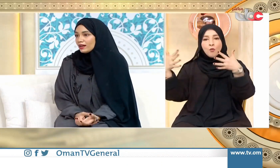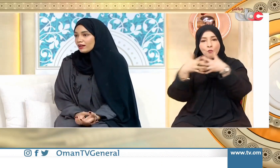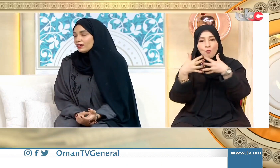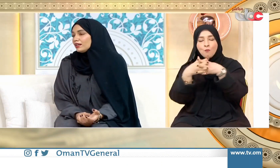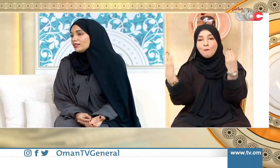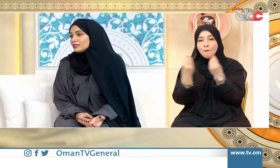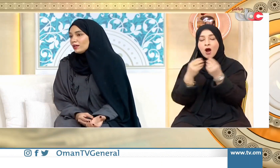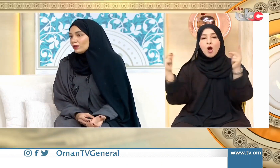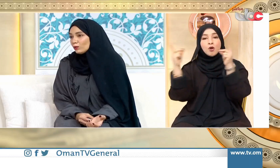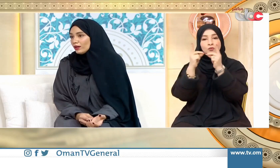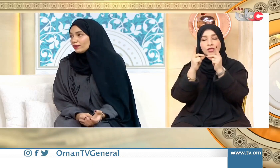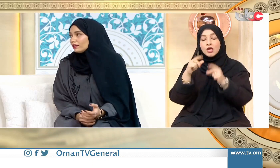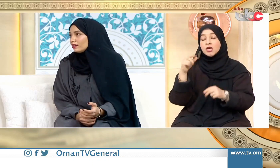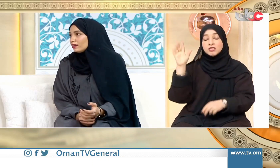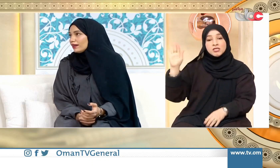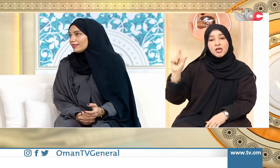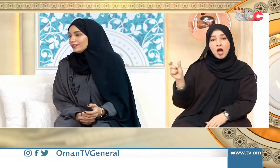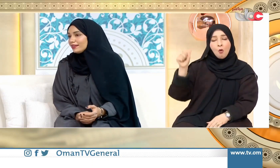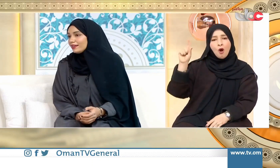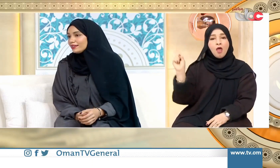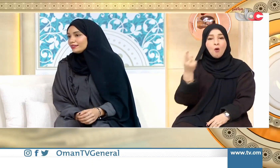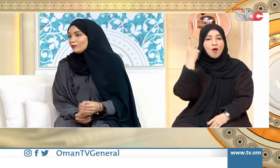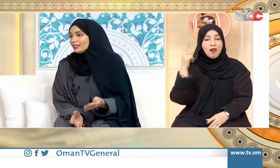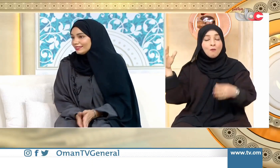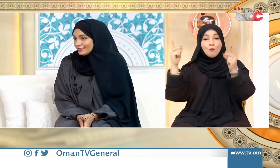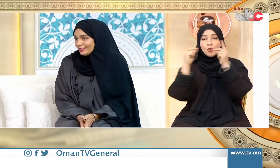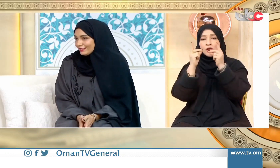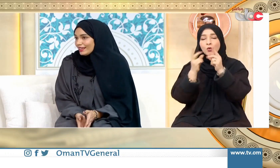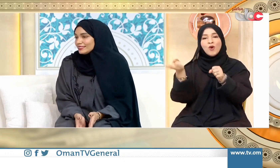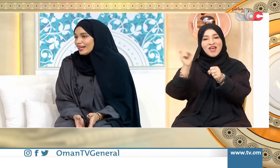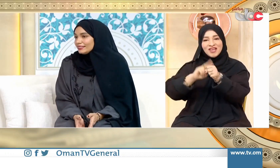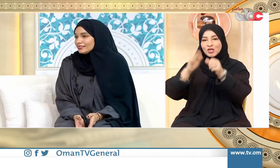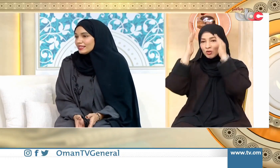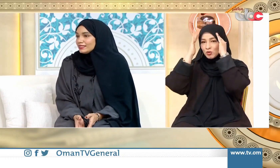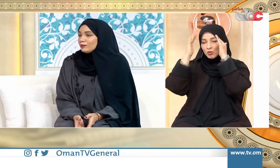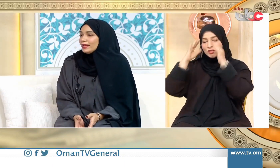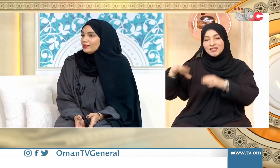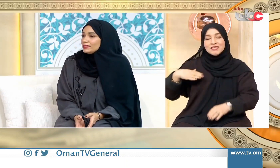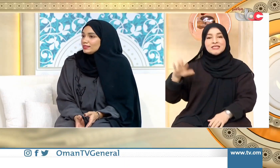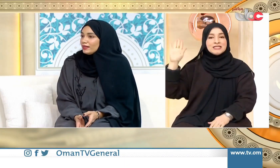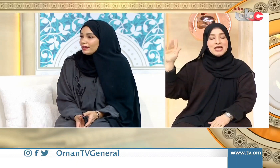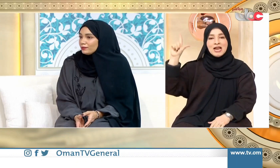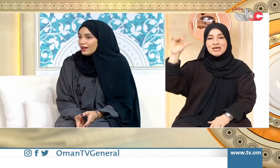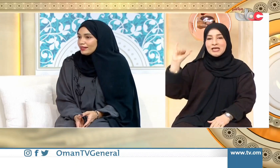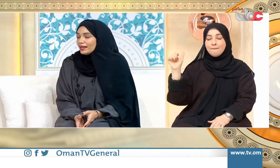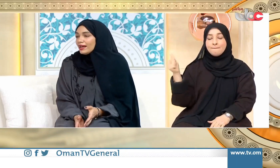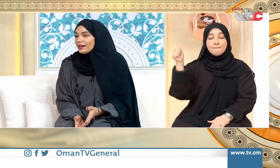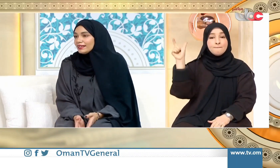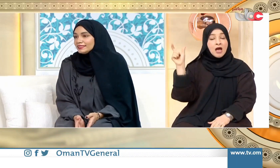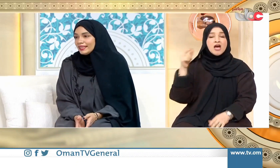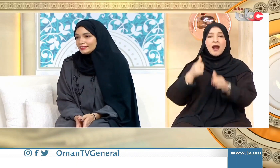لملتقى سناو الأول، أيضا نود أن نشكر سعادة سليم بن علي بن سليم